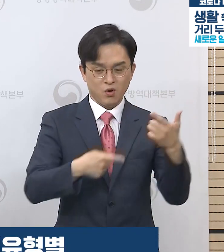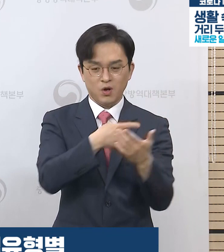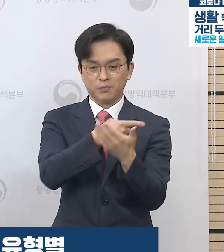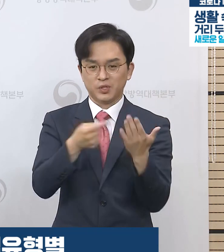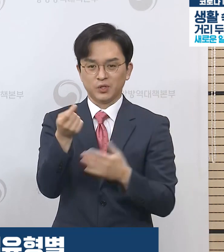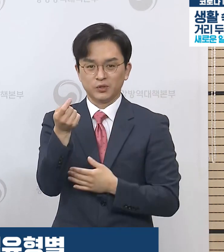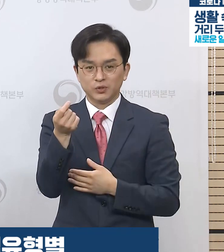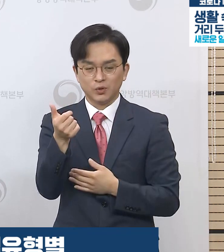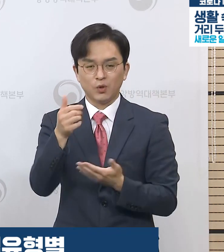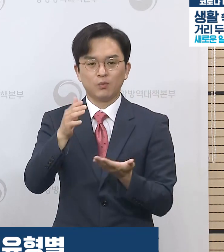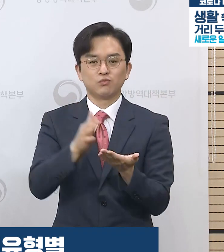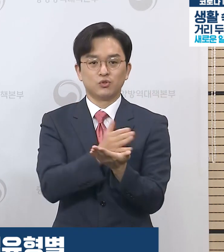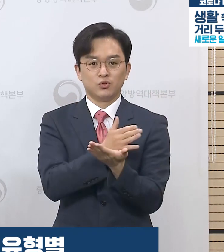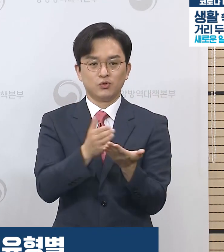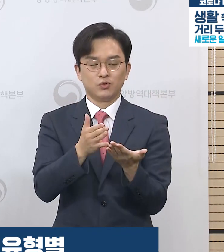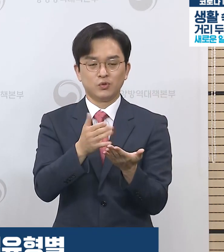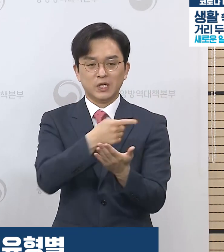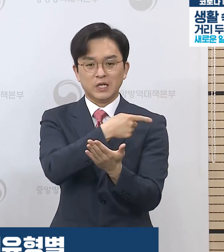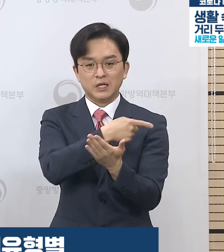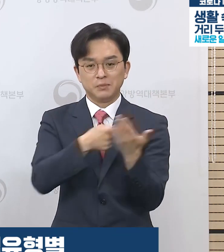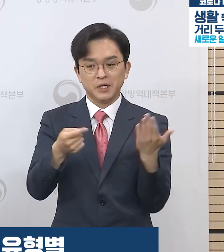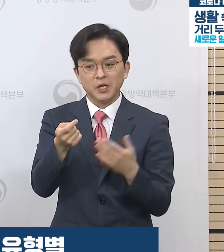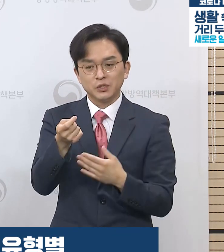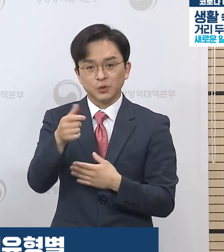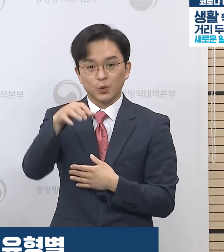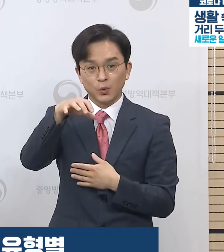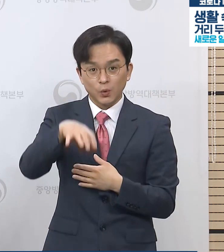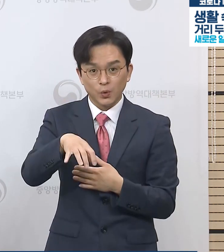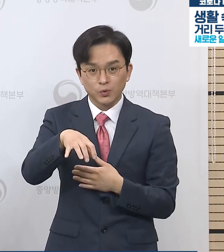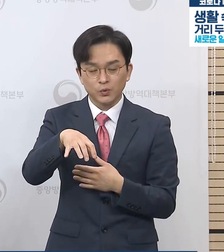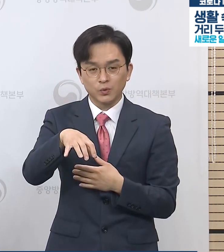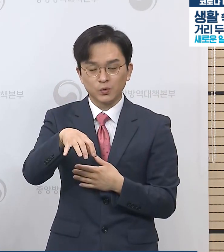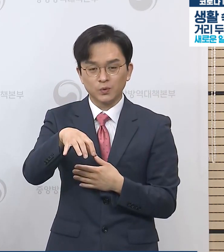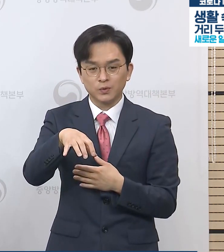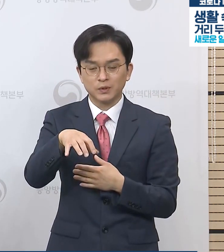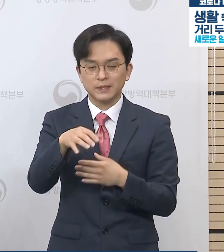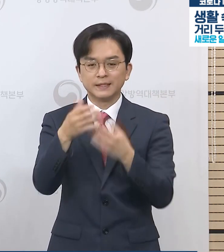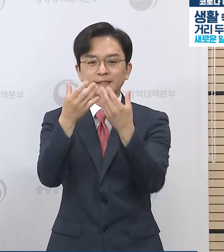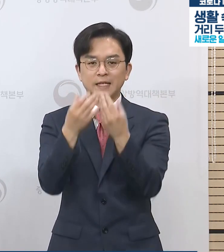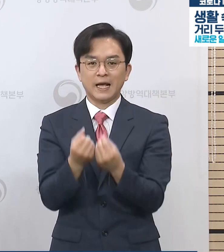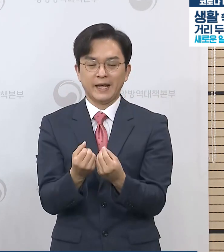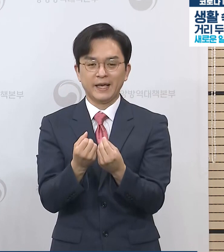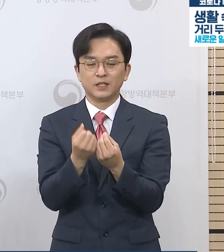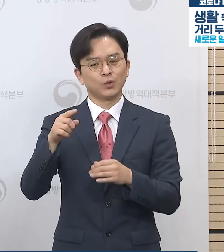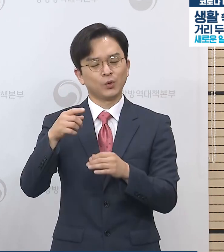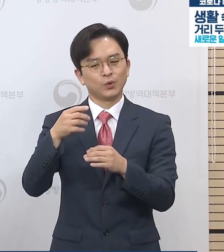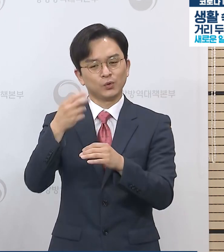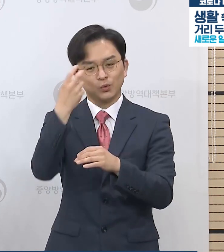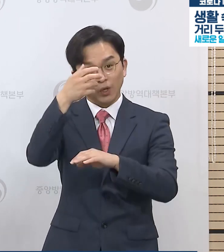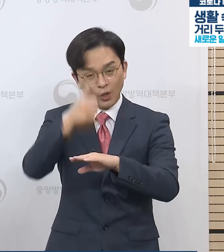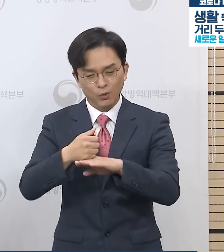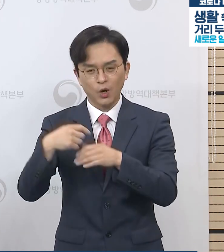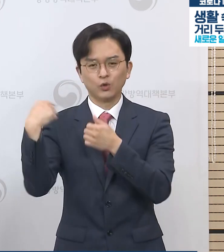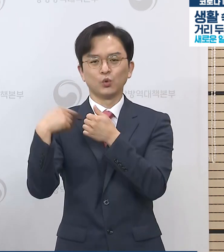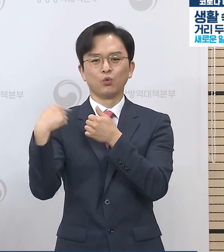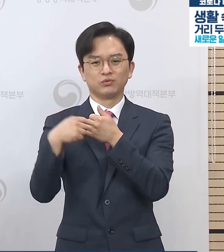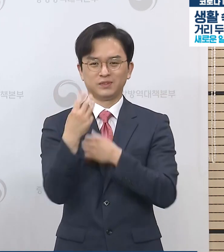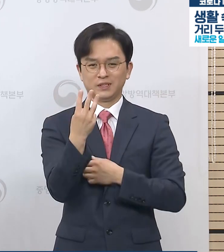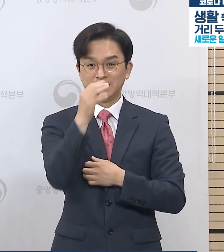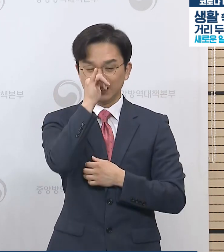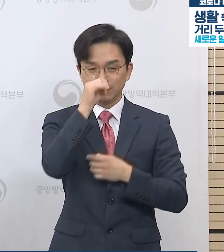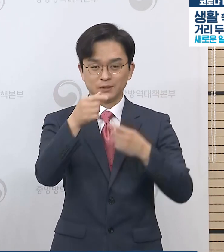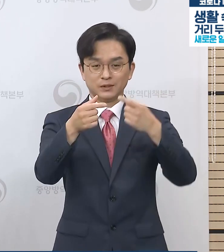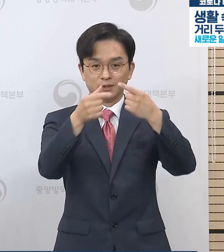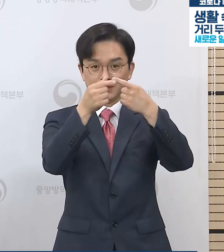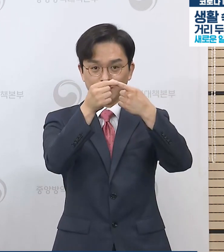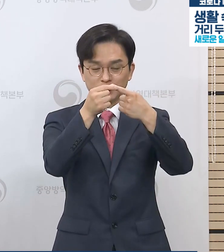규모가 적은 곳의 우수 사례를 분석을 해보았습니다. 그 결과 시사점으로 우선 마스크를